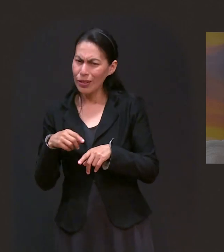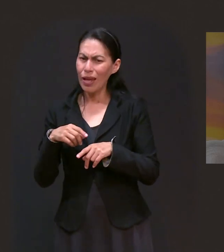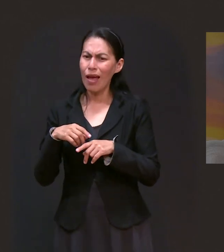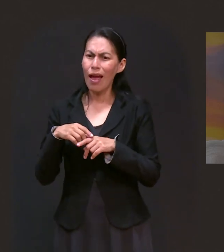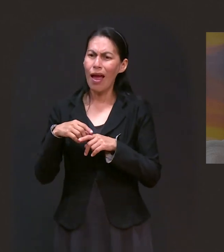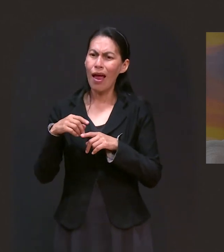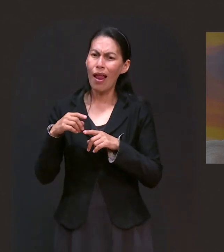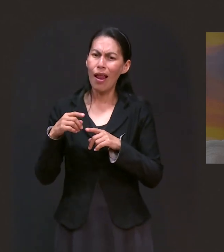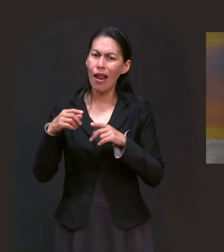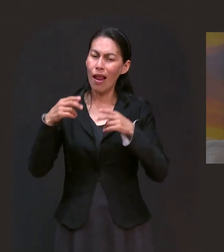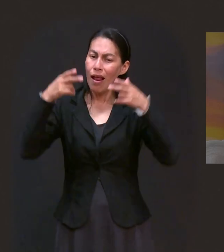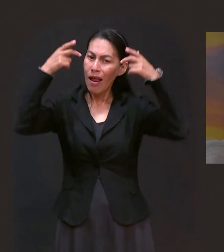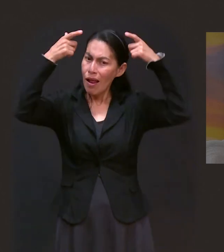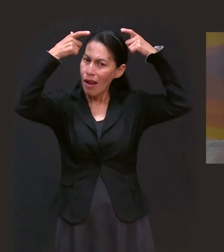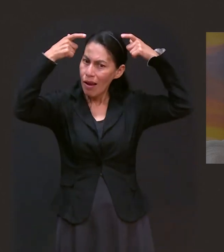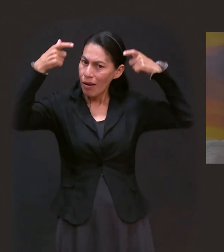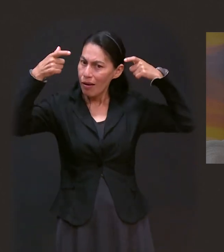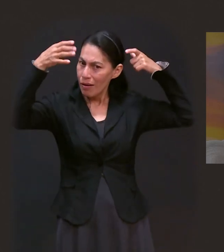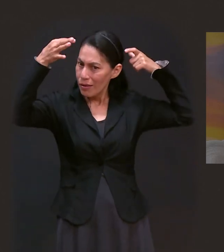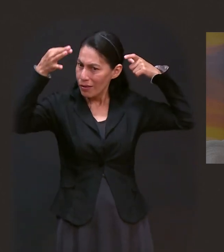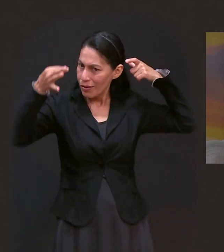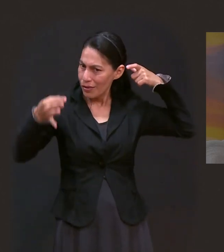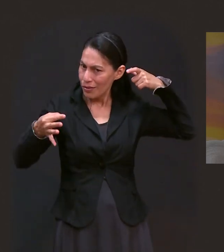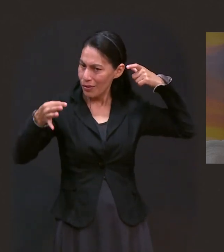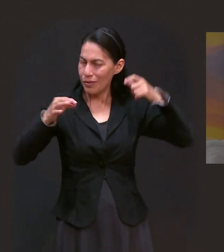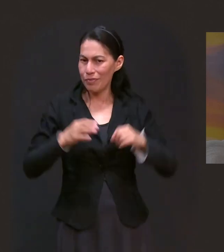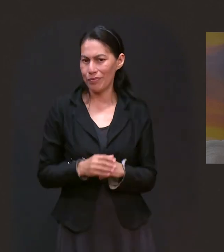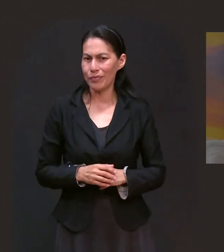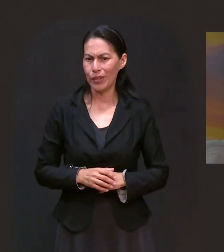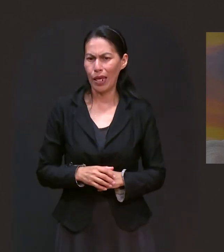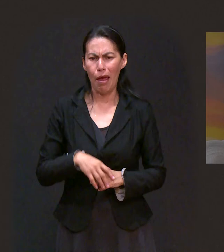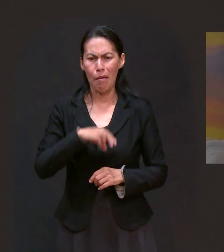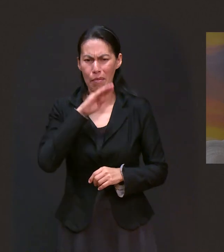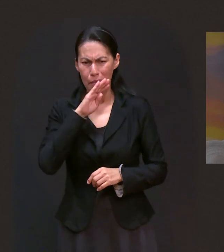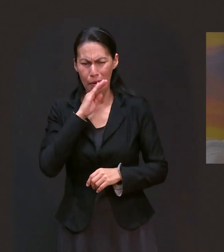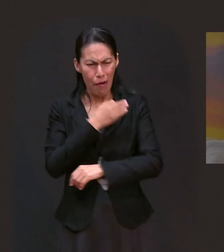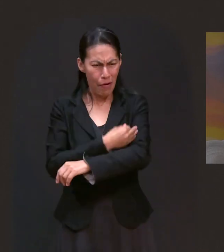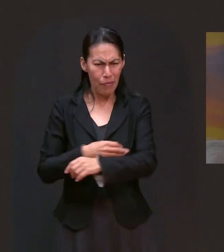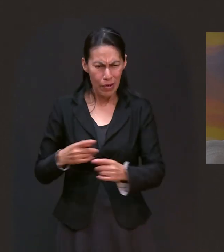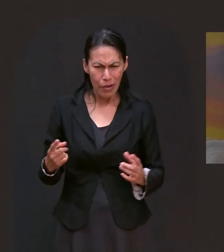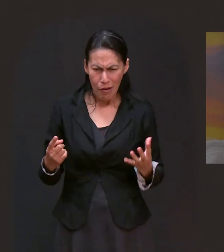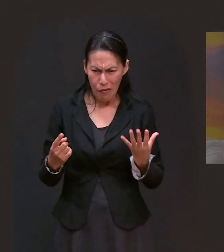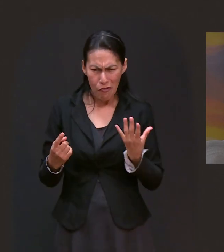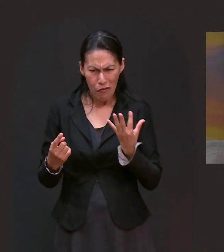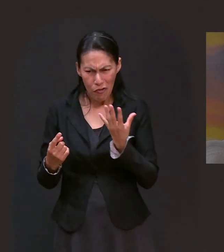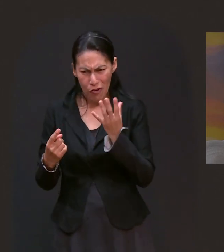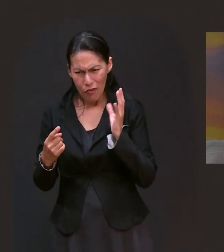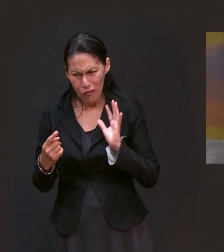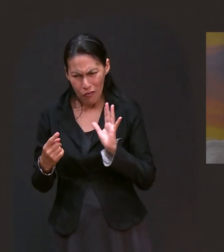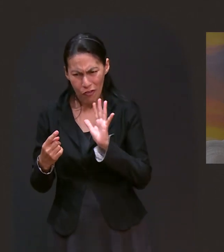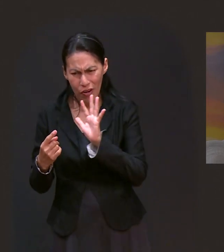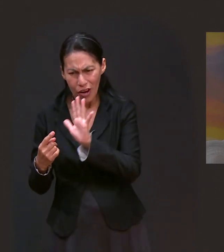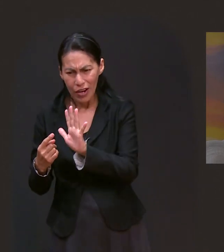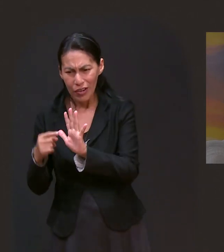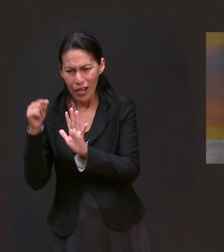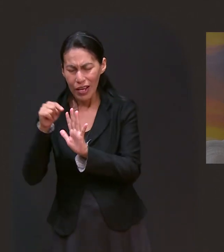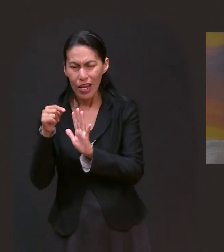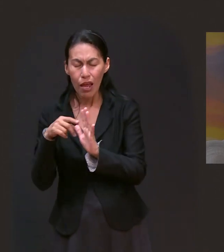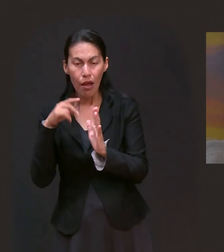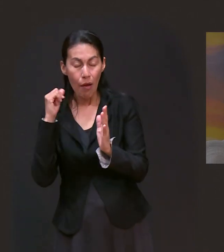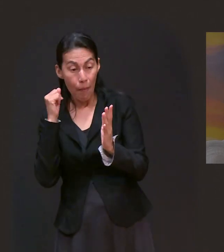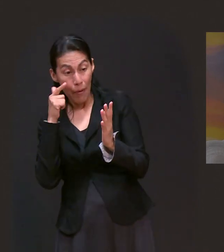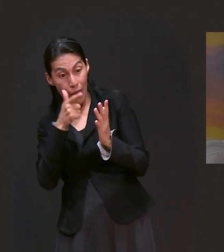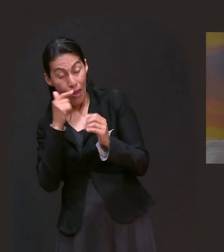entonces yo reconocí fácilmente a la maestra su mamá fue maestra toda la vida en